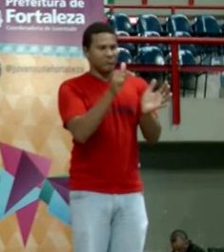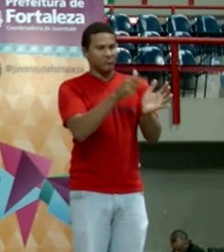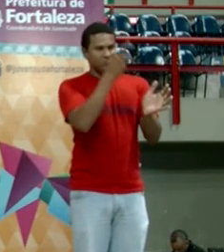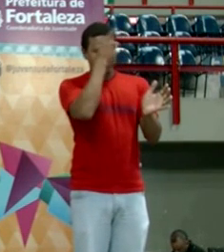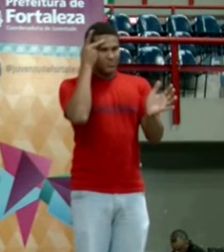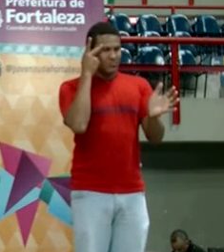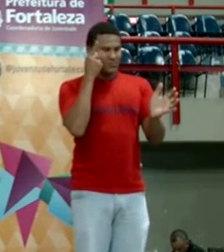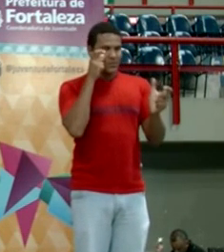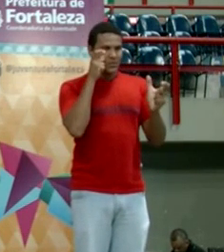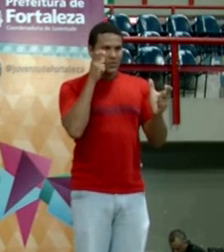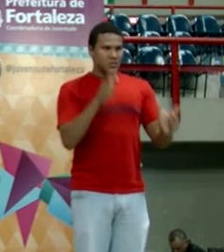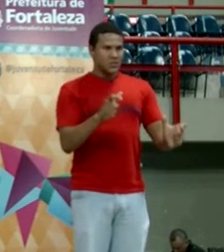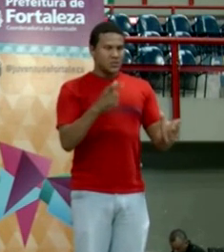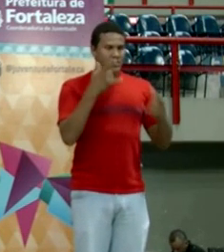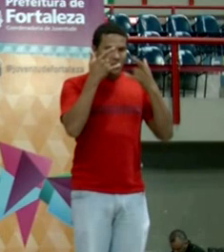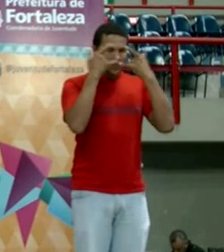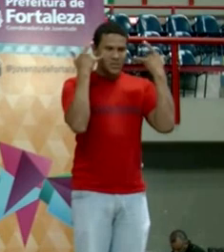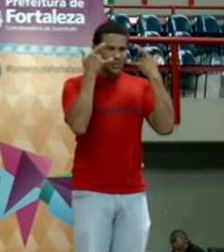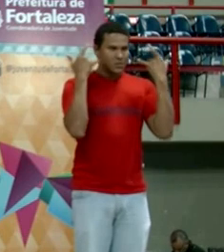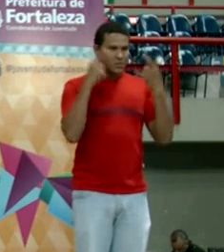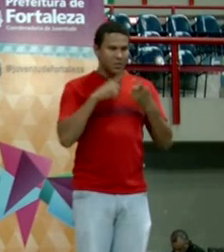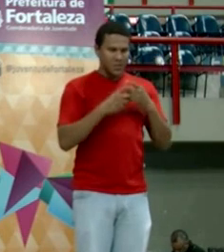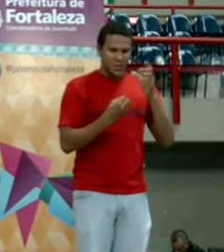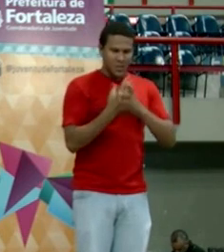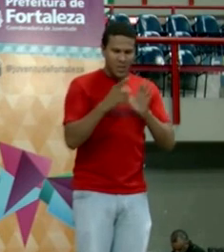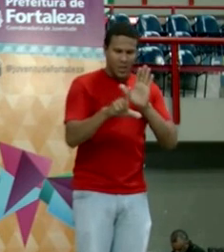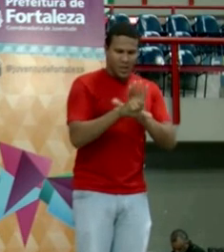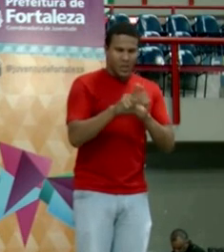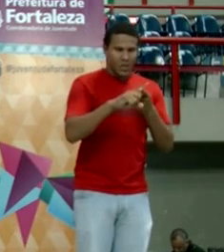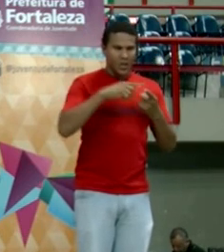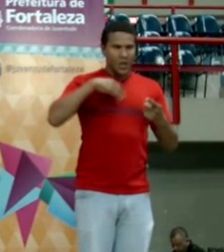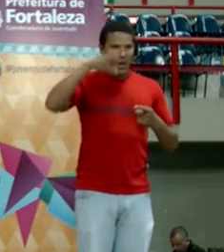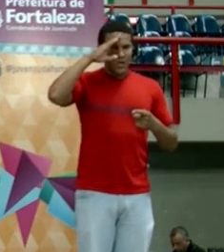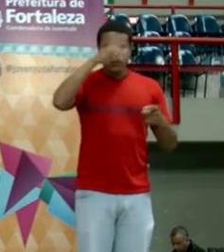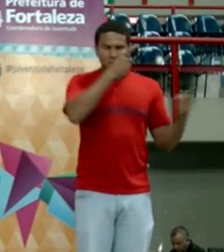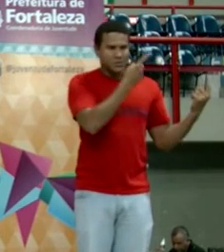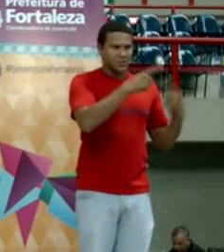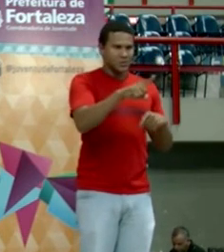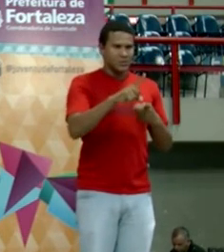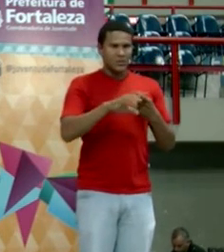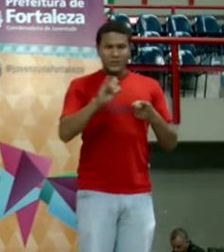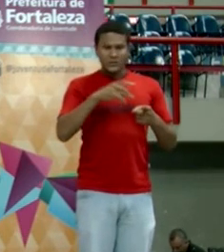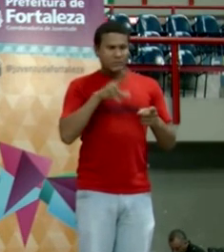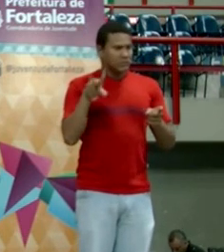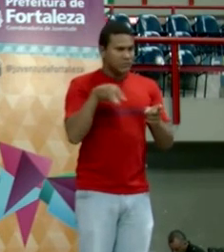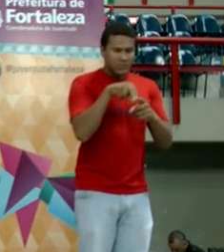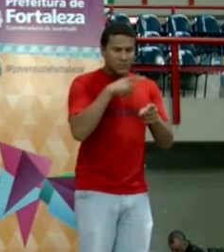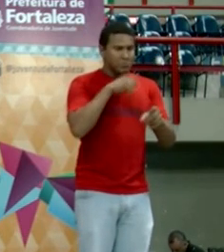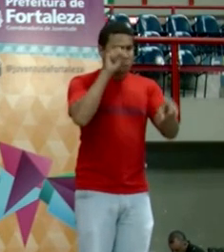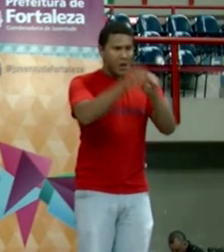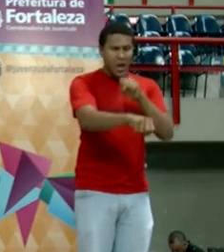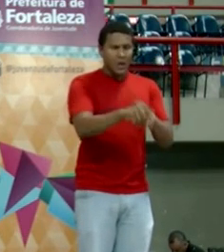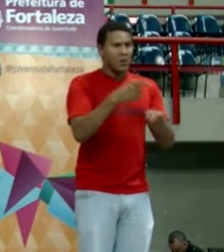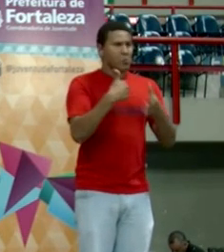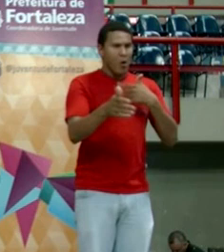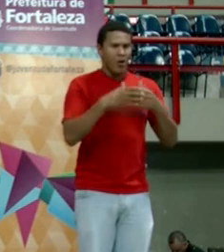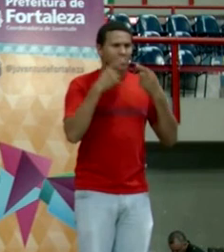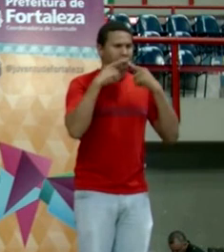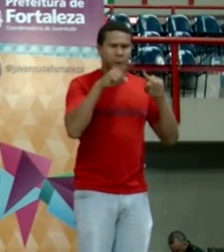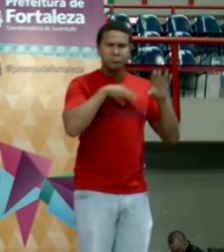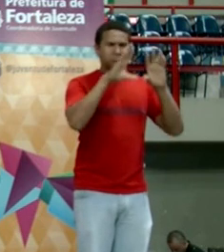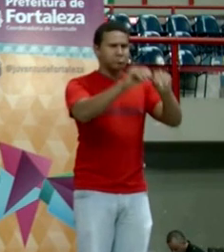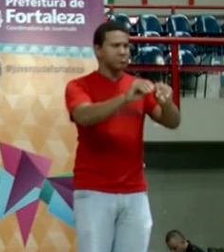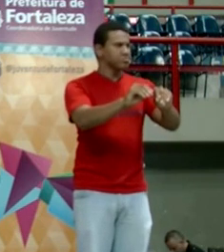pessoas ambiciosas. Aí ela faz o quê? Cria leis, bota o exército contra você. Toda vez que você se manifesta eu lhe mato. Eu